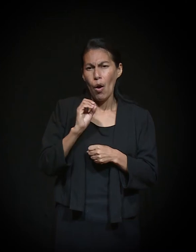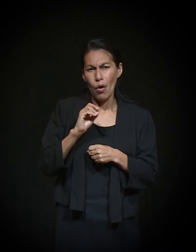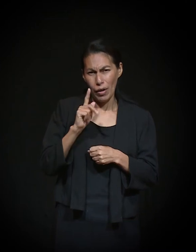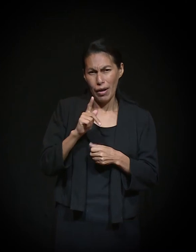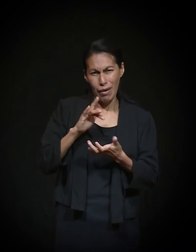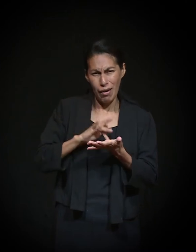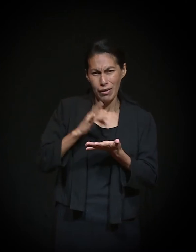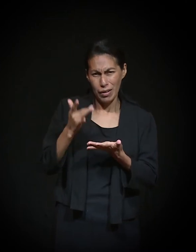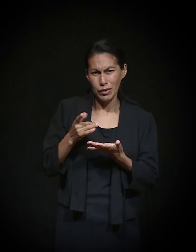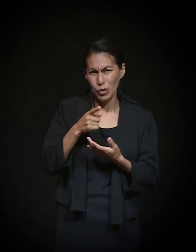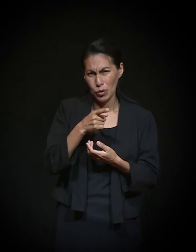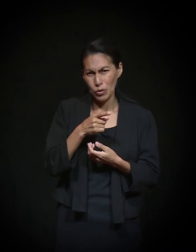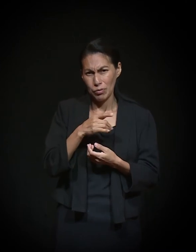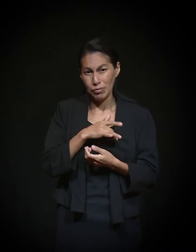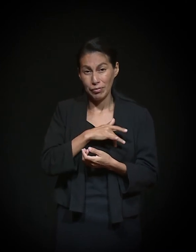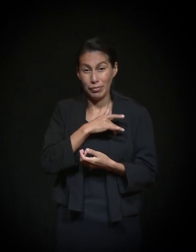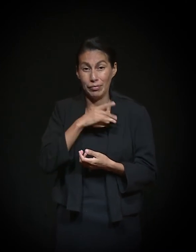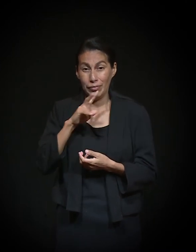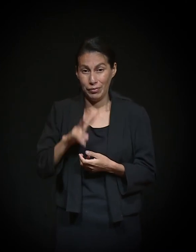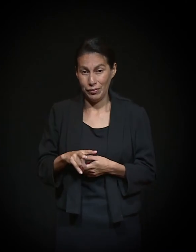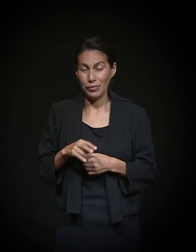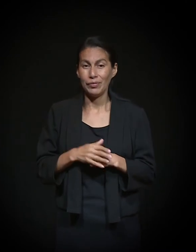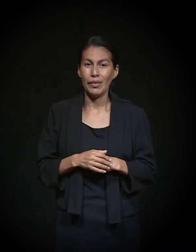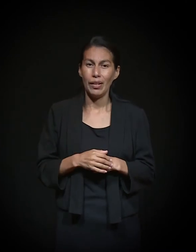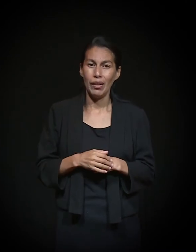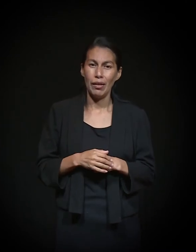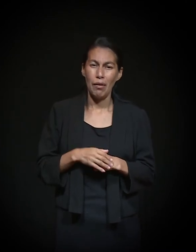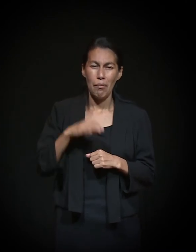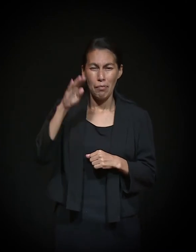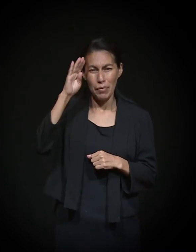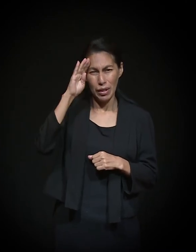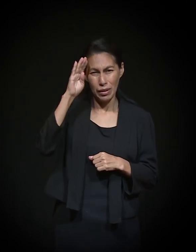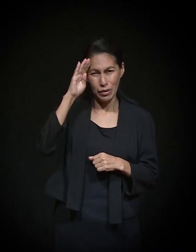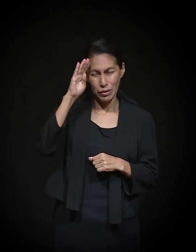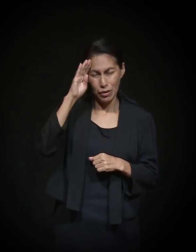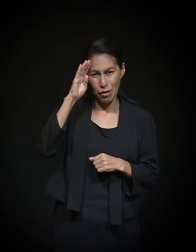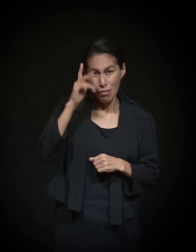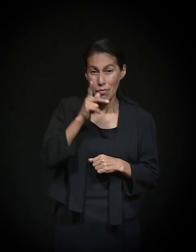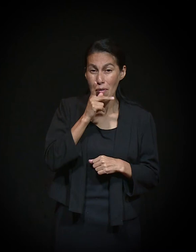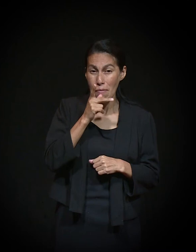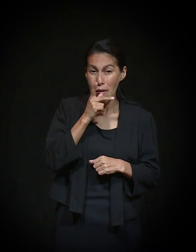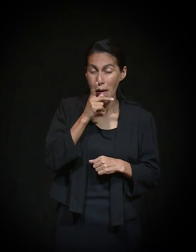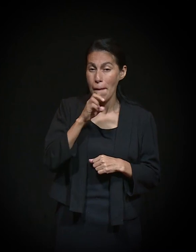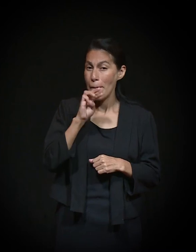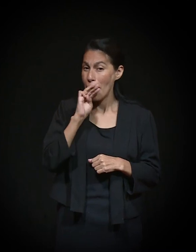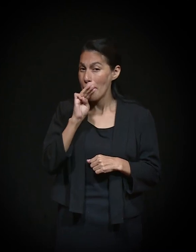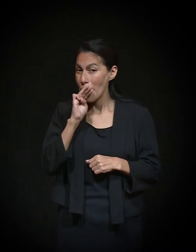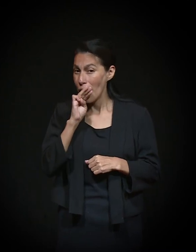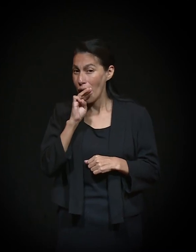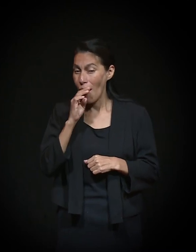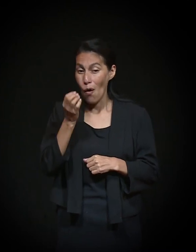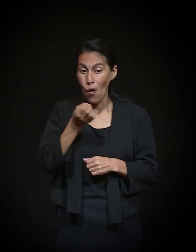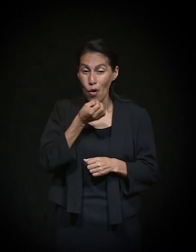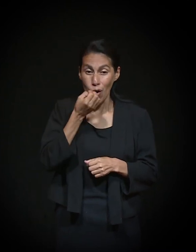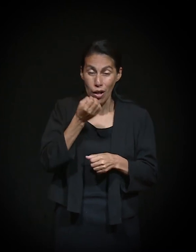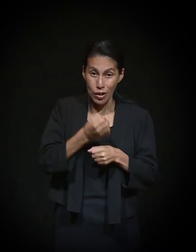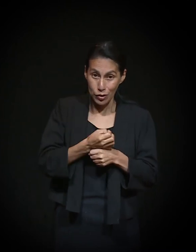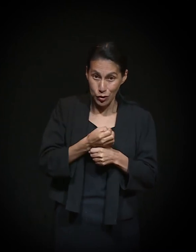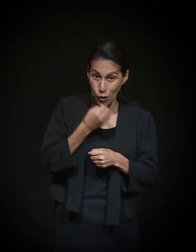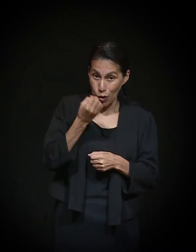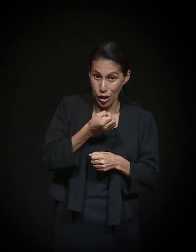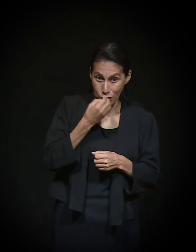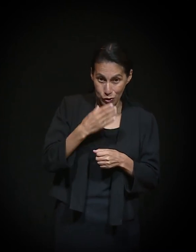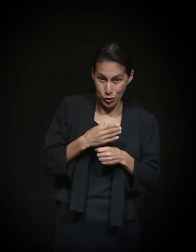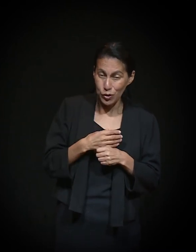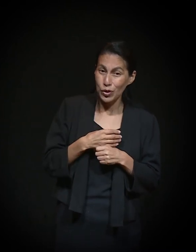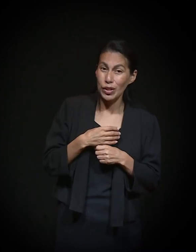Es que tú fuiste grave. Yo supongo que tus padres te escucharon por así y